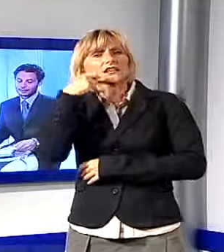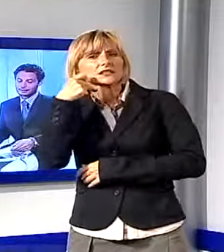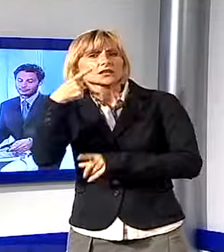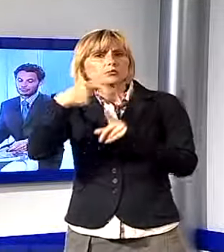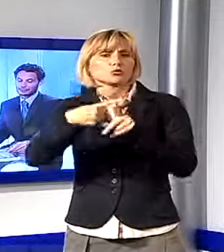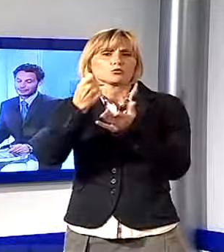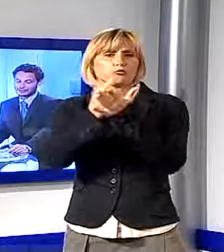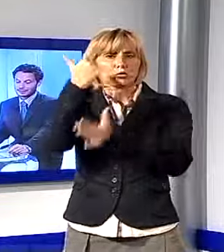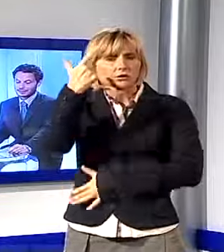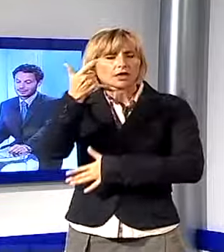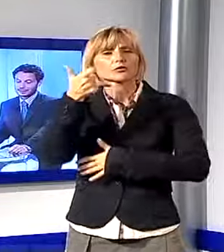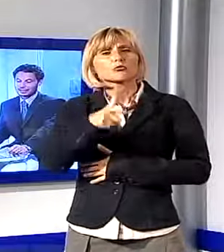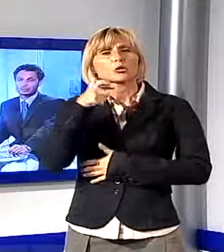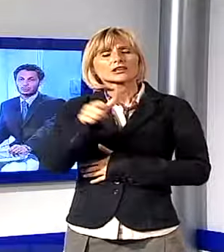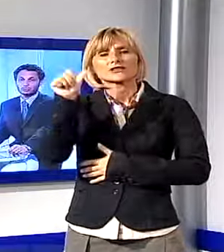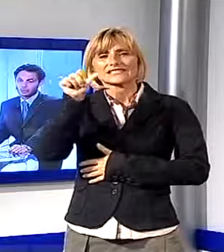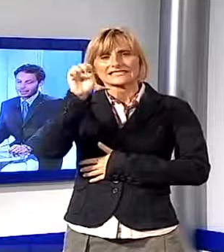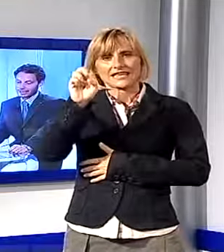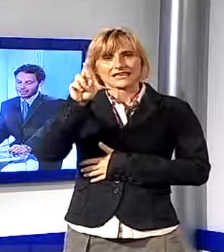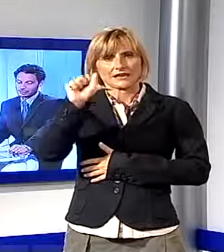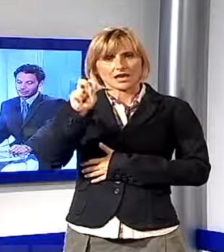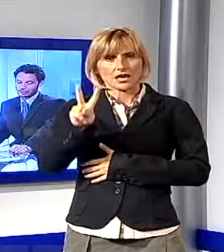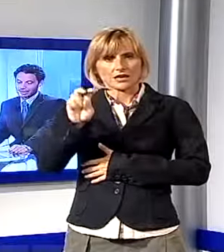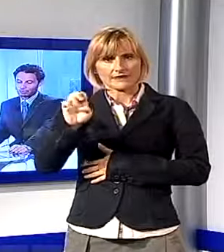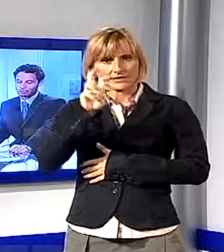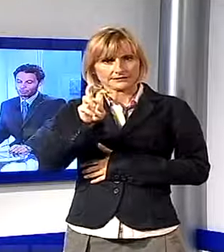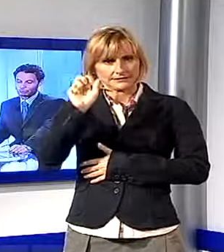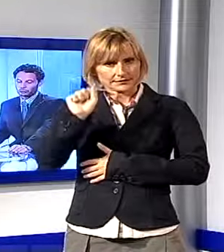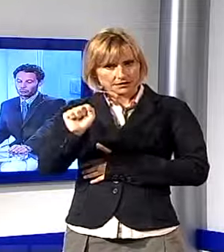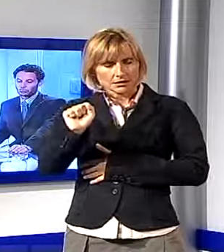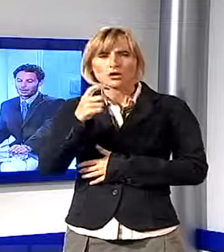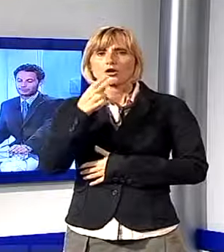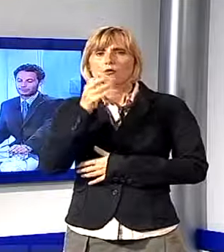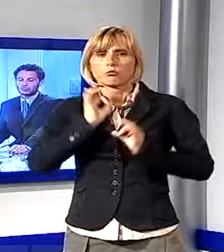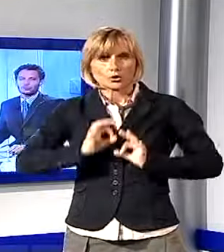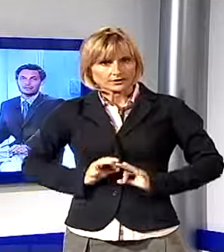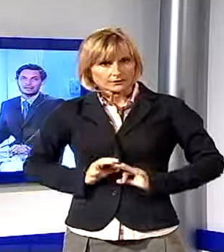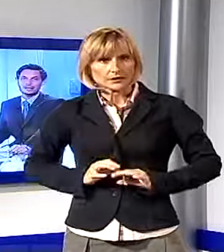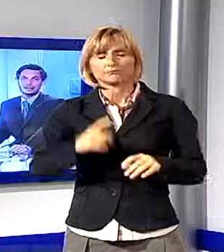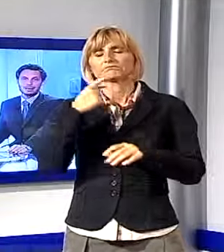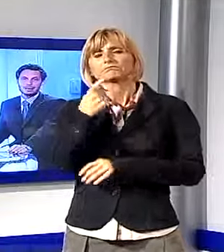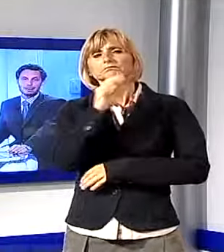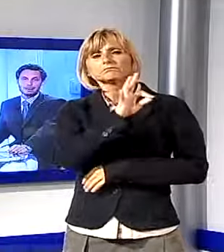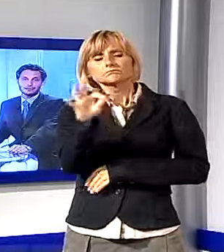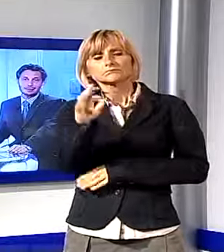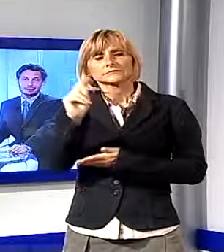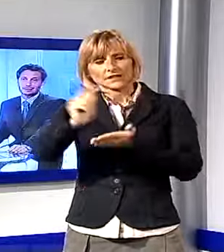Polizia Municipale di Seravezza rende noto che ignoti hanno apposto su alcune auto in sosta dei verbali falsi, delle